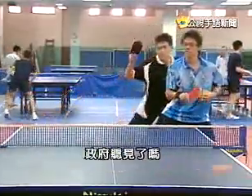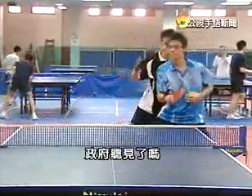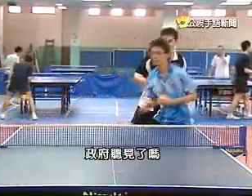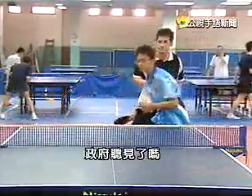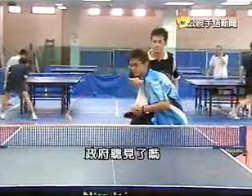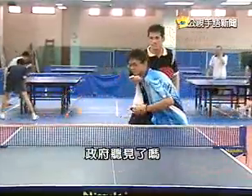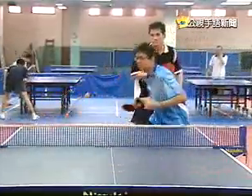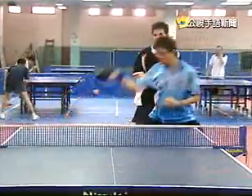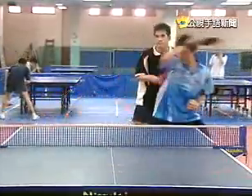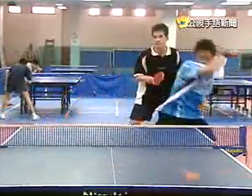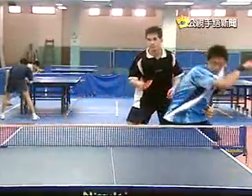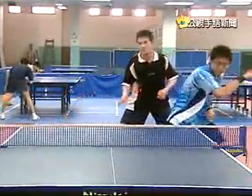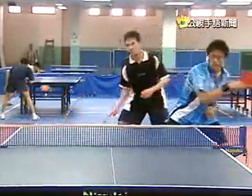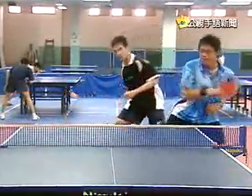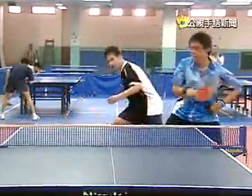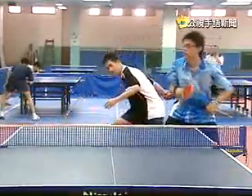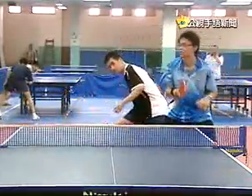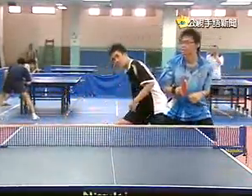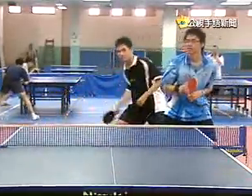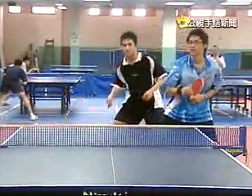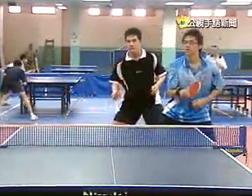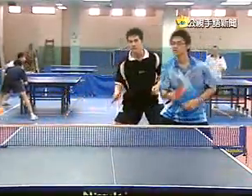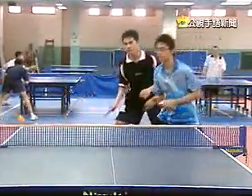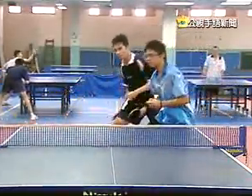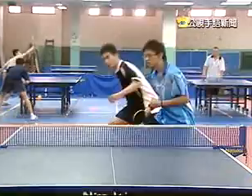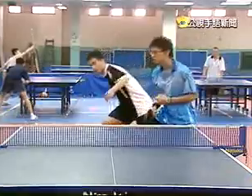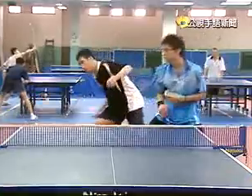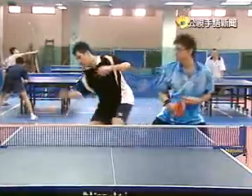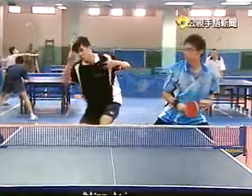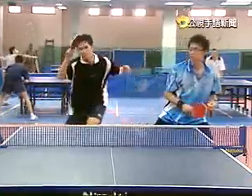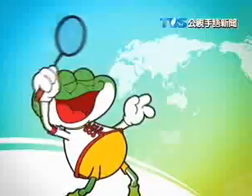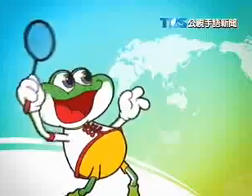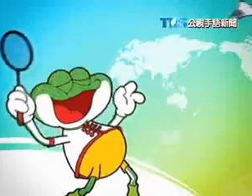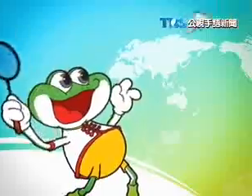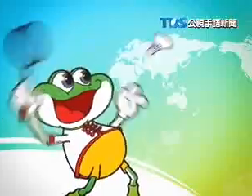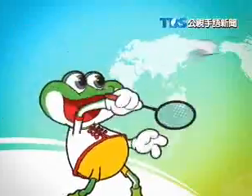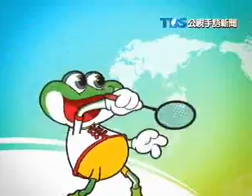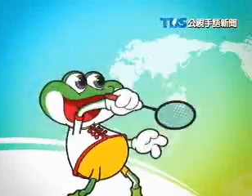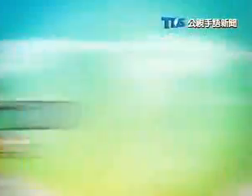了吗？记者陈秀玲、黄宝彤，高雄报道。